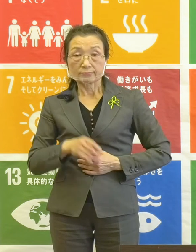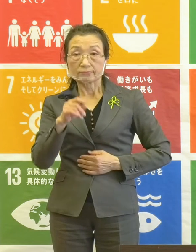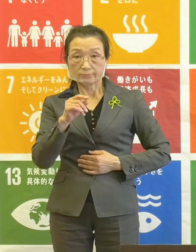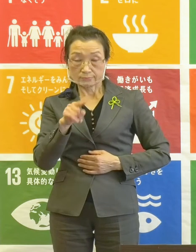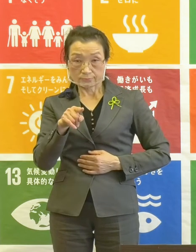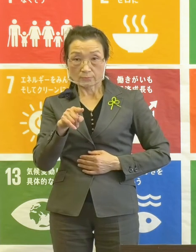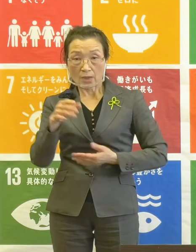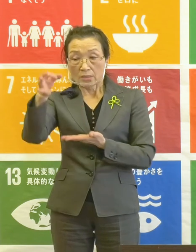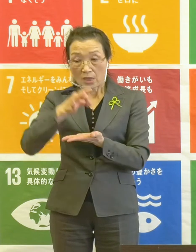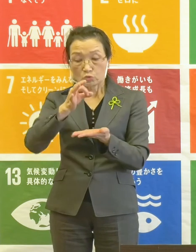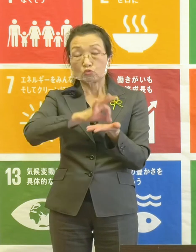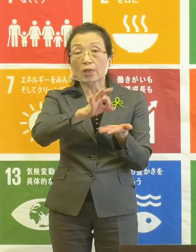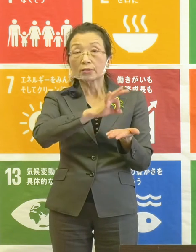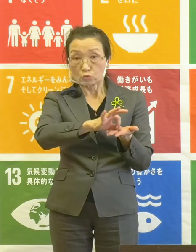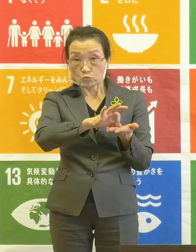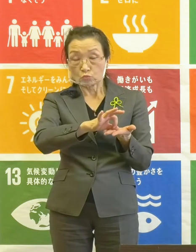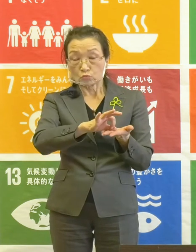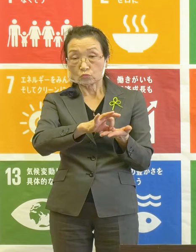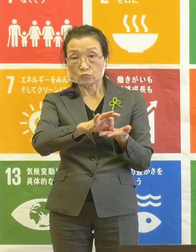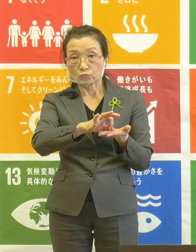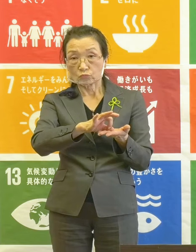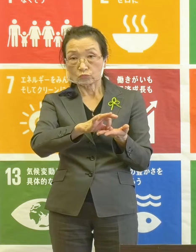より歳入歳出それぞれ